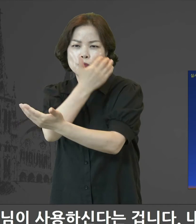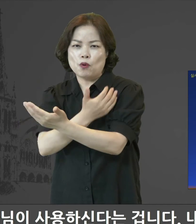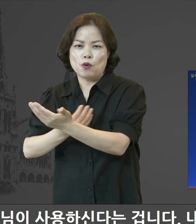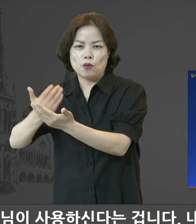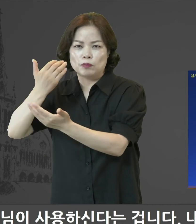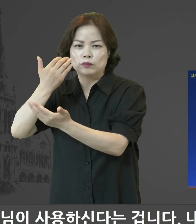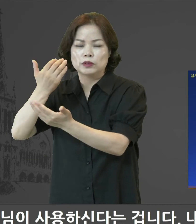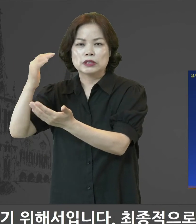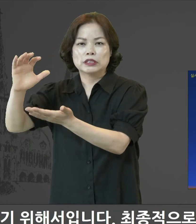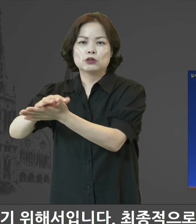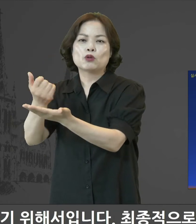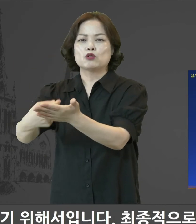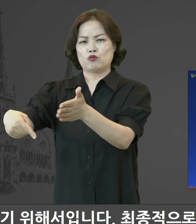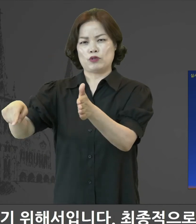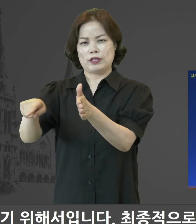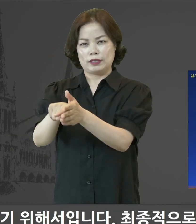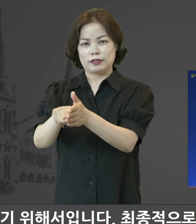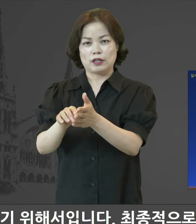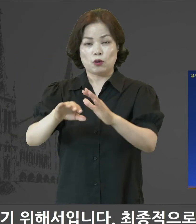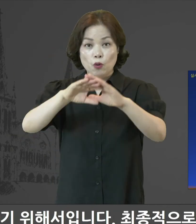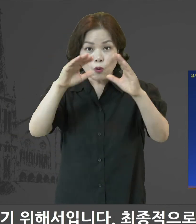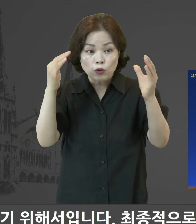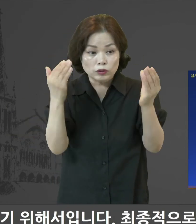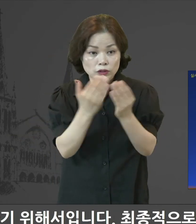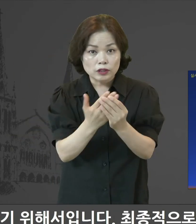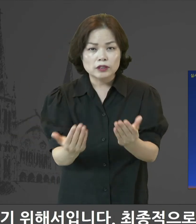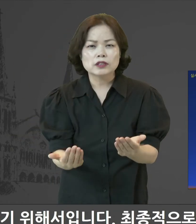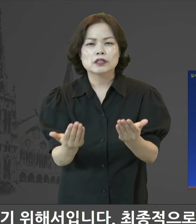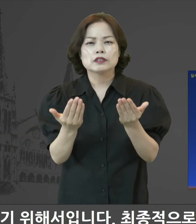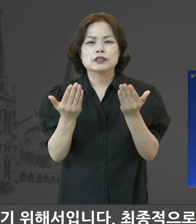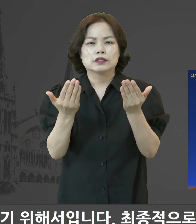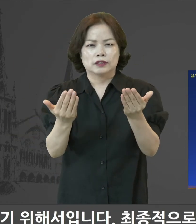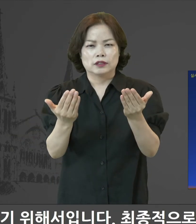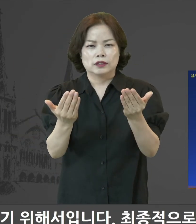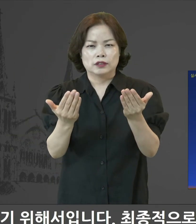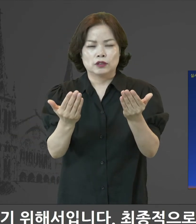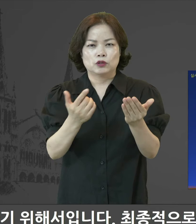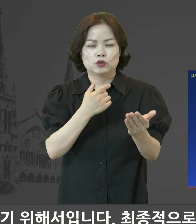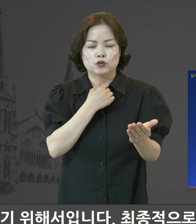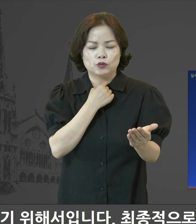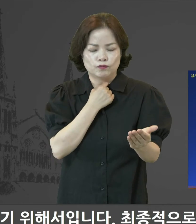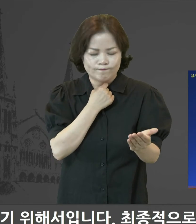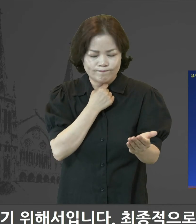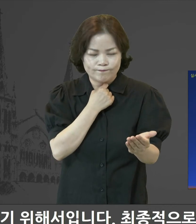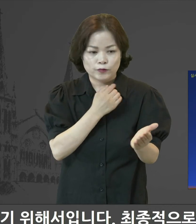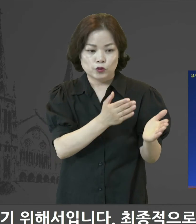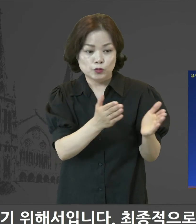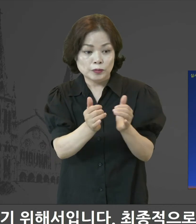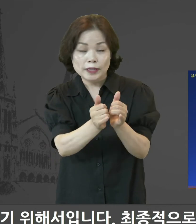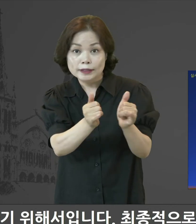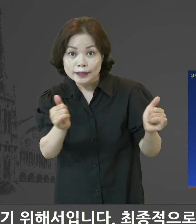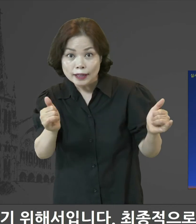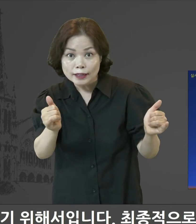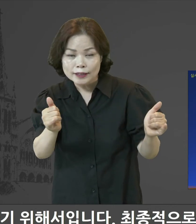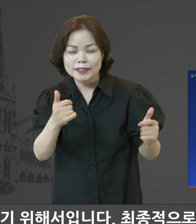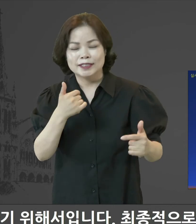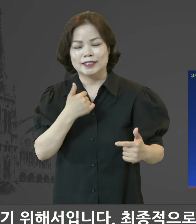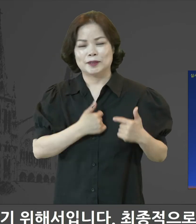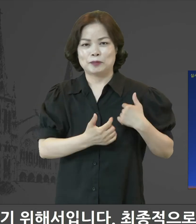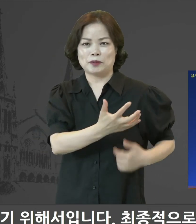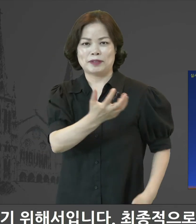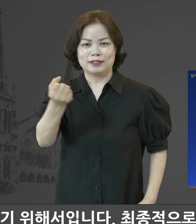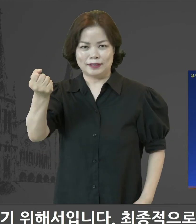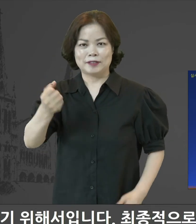세우기 위해서 온전하게 되기를 소망하고 그렇게 준비되던 사람을 기뻐하신다는